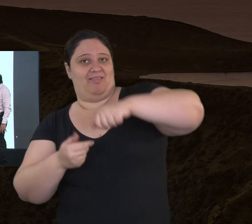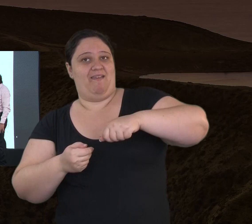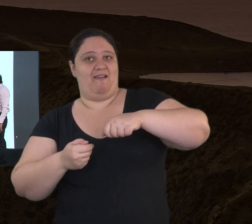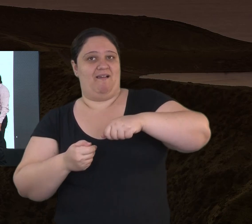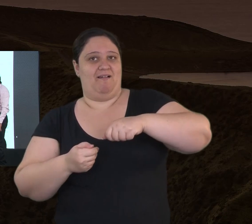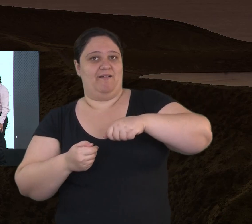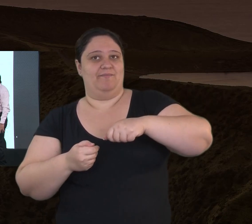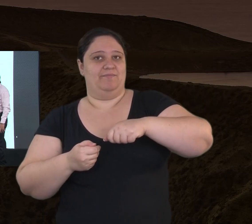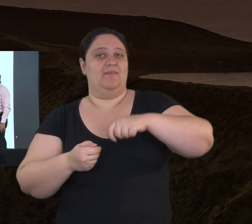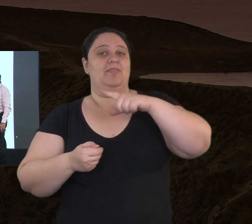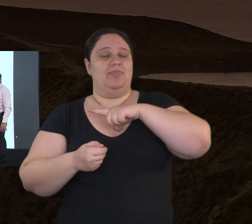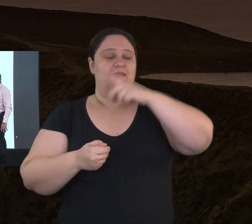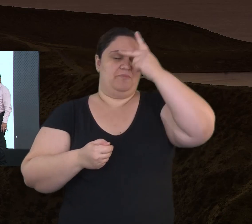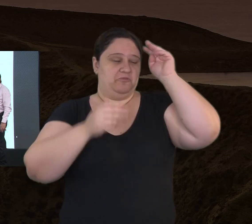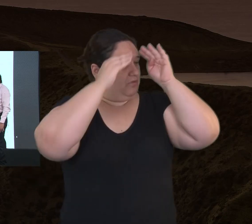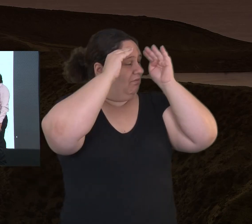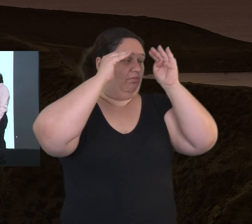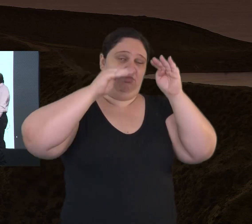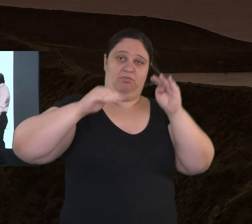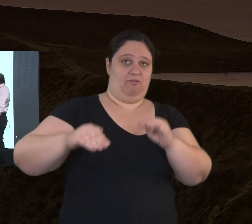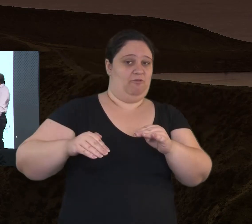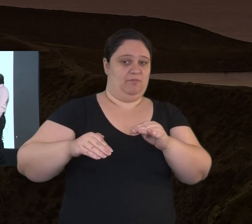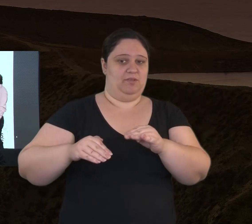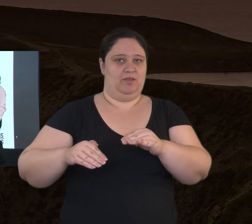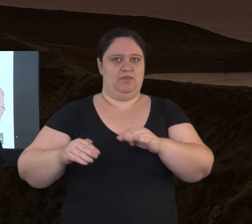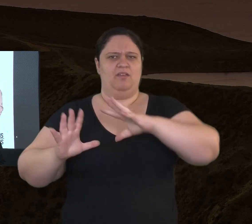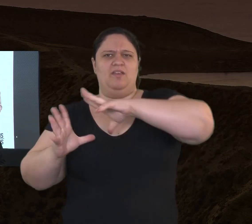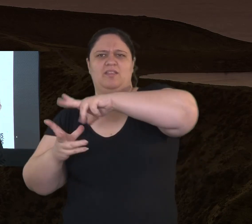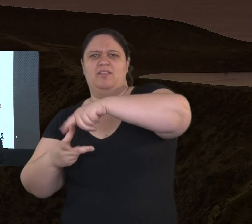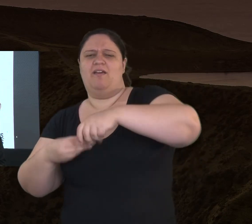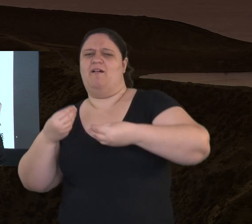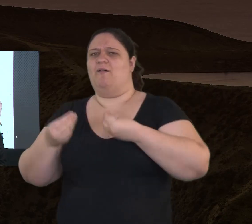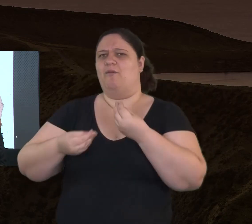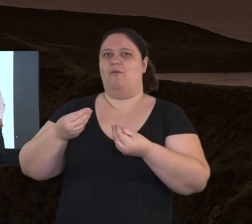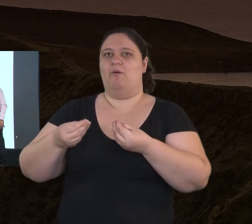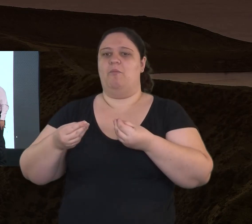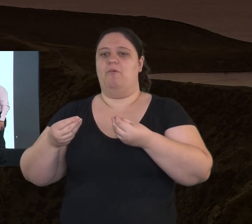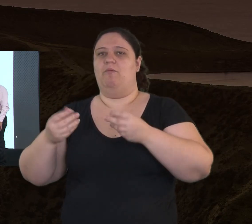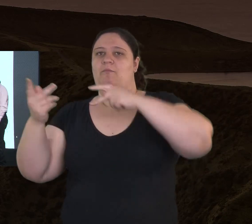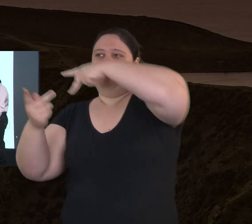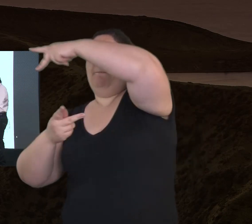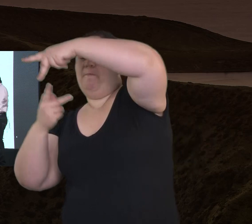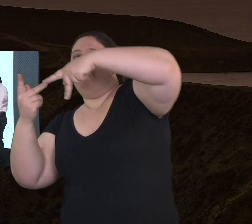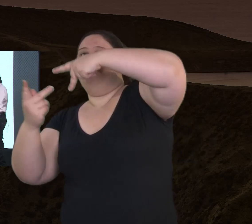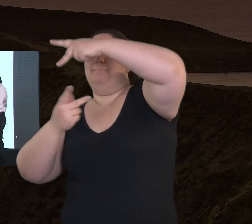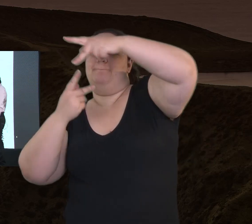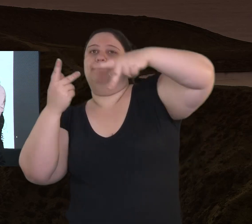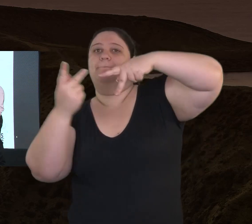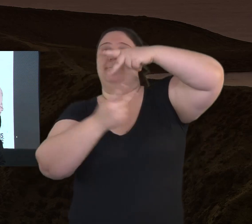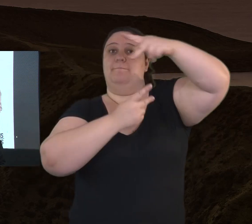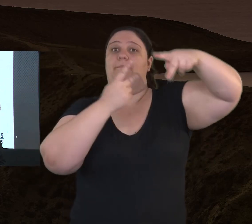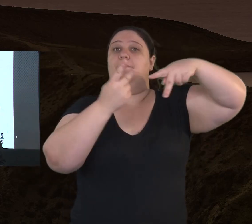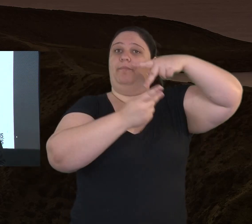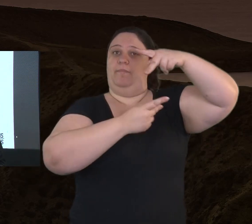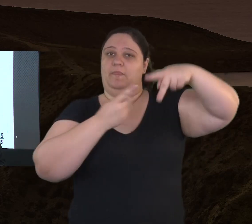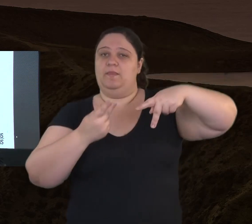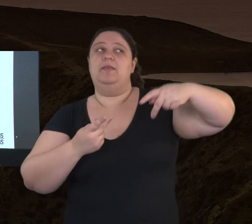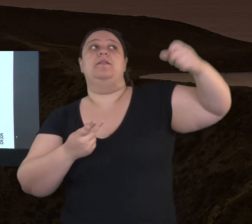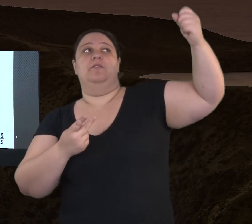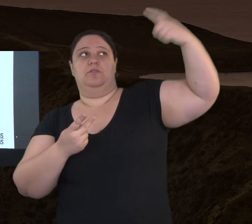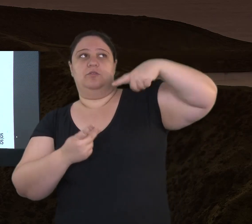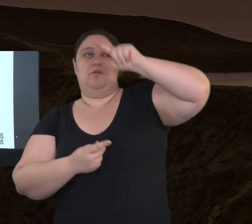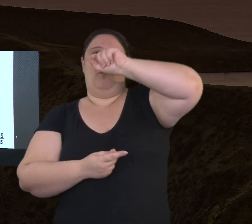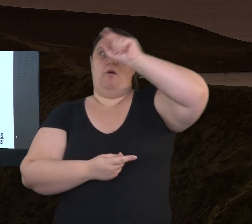tem. Mas essa terra, que terra é essa? Essa terra é isso aqui, ó. É toda a